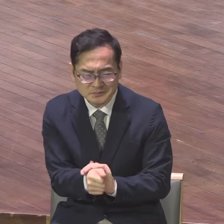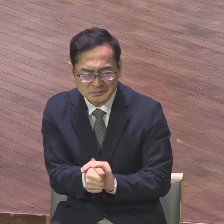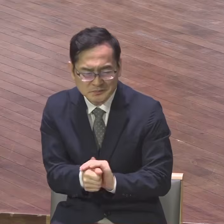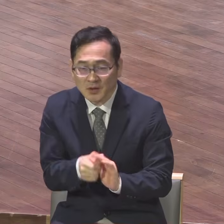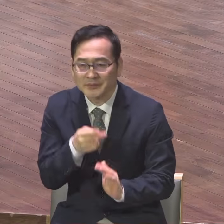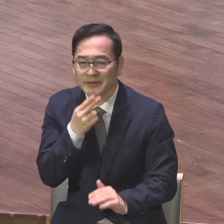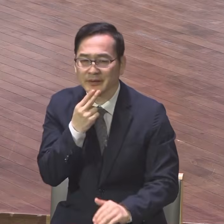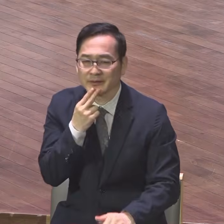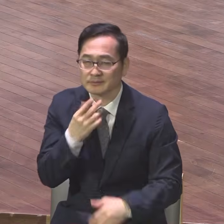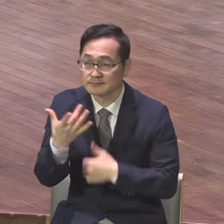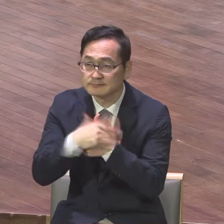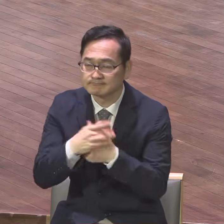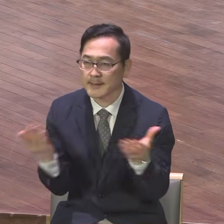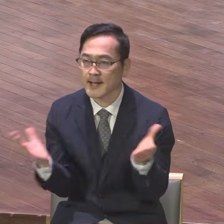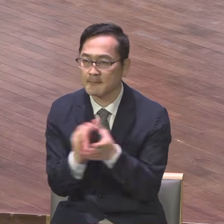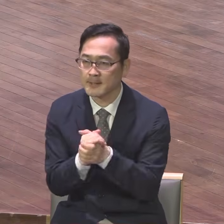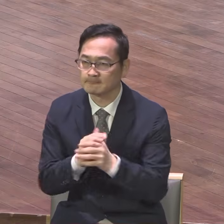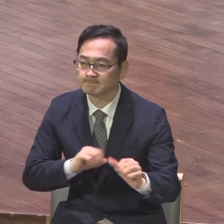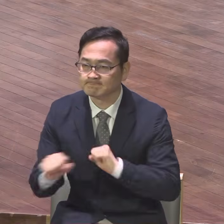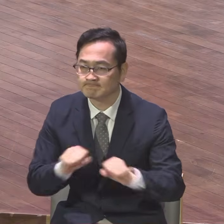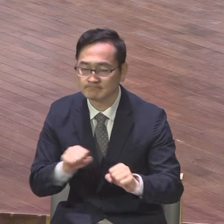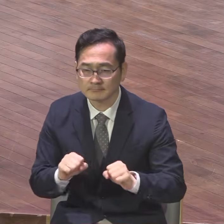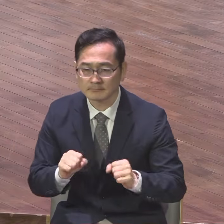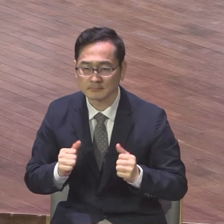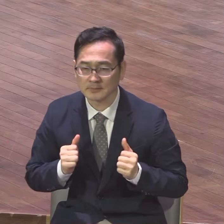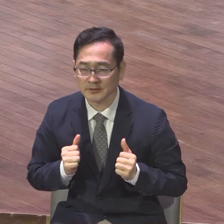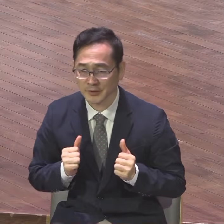주저주저하고 이렇게 소심하지 않아.